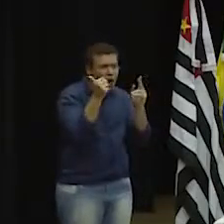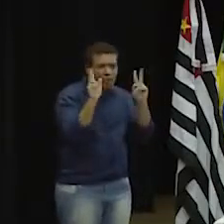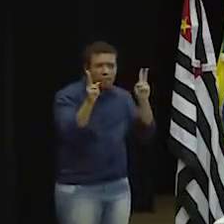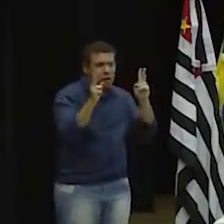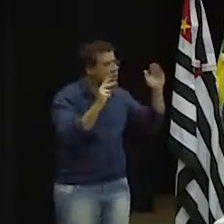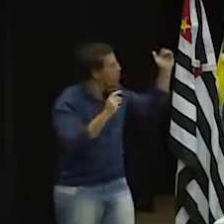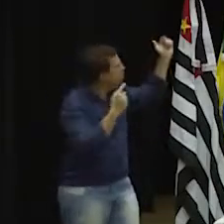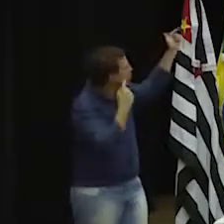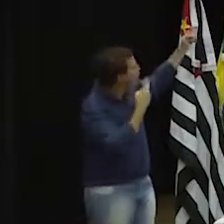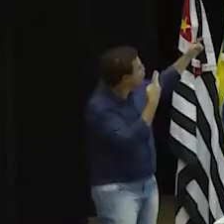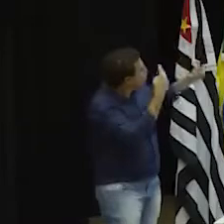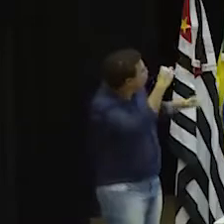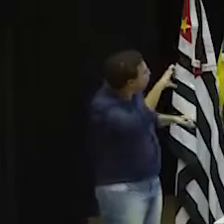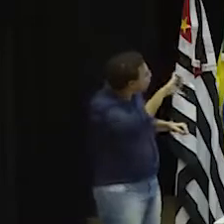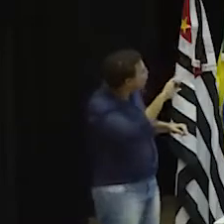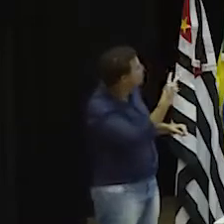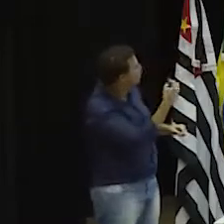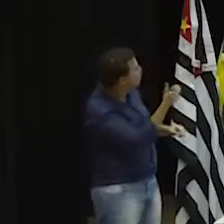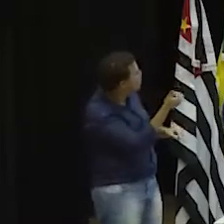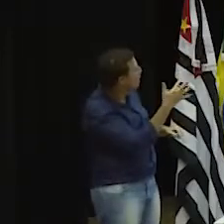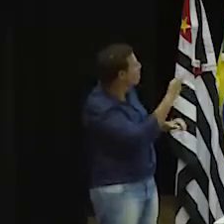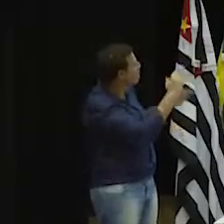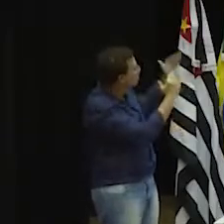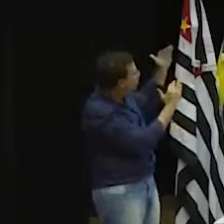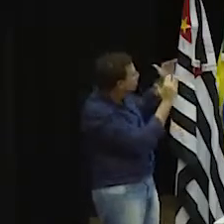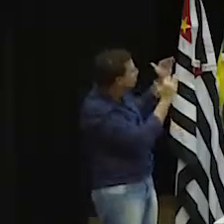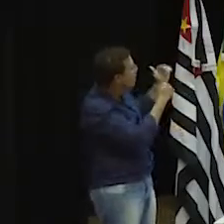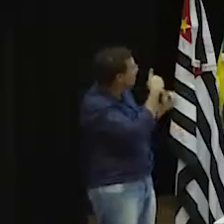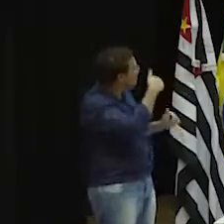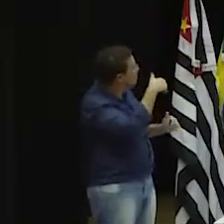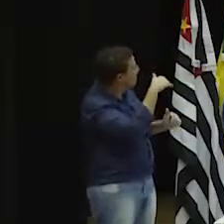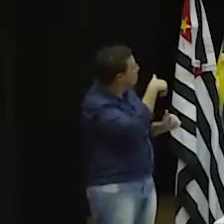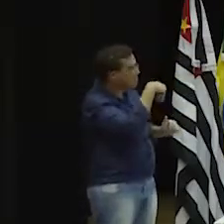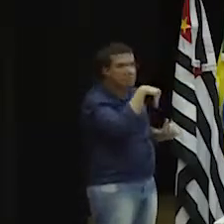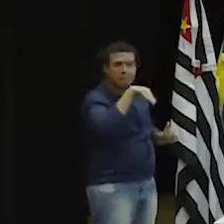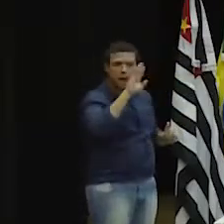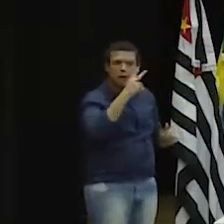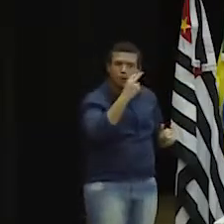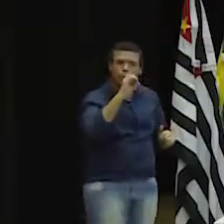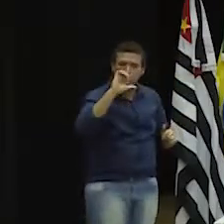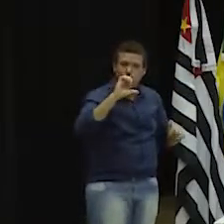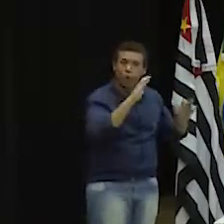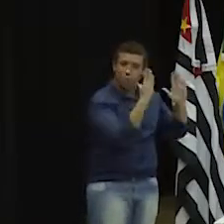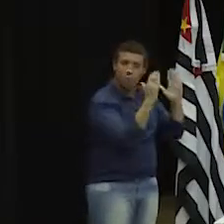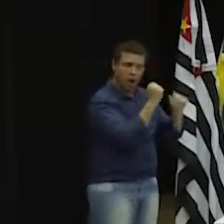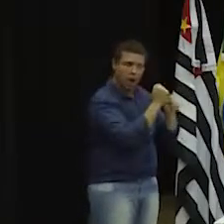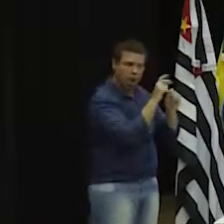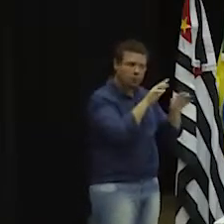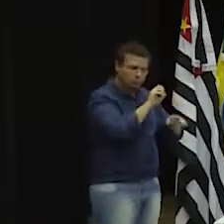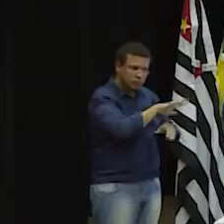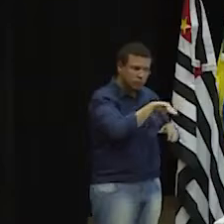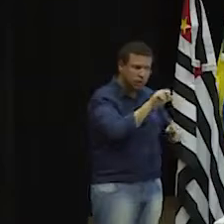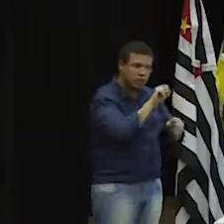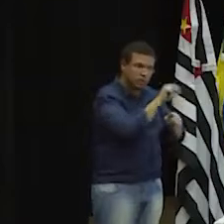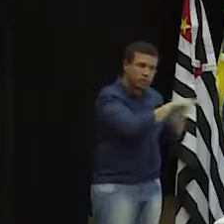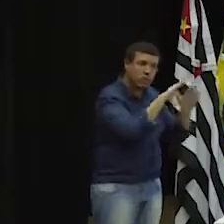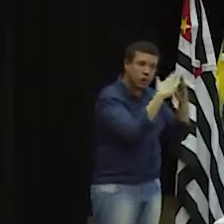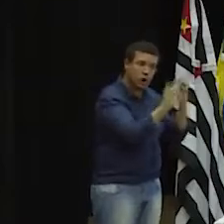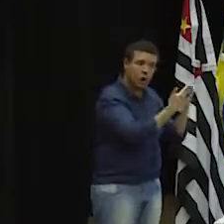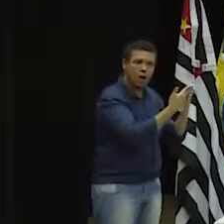No mesmo ano, eles entraram quase todos no mesmo ano, se matricularam no mesmo ano nessa escola, no ano